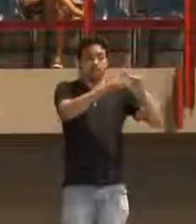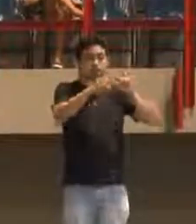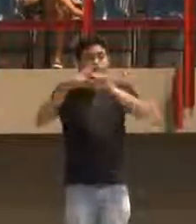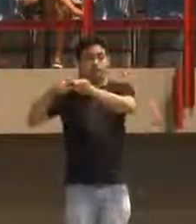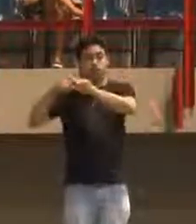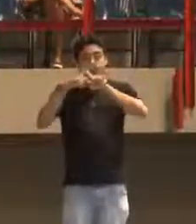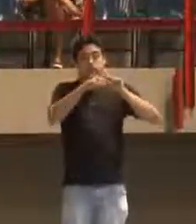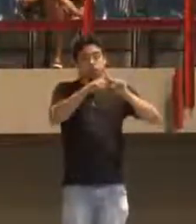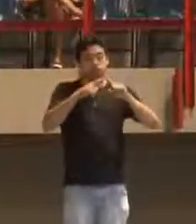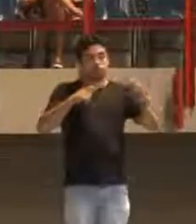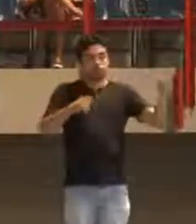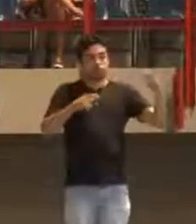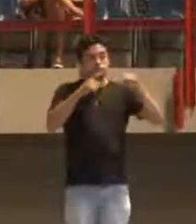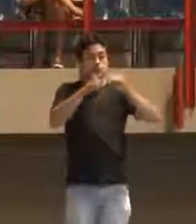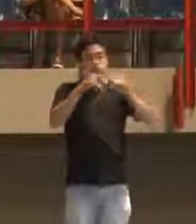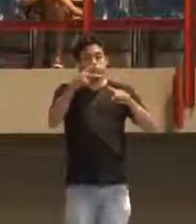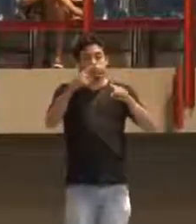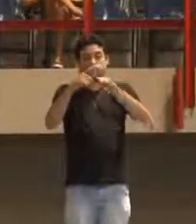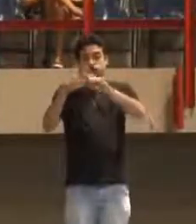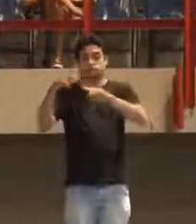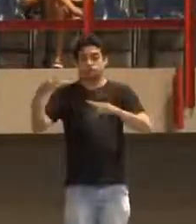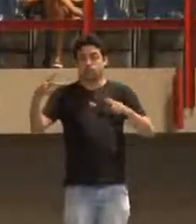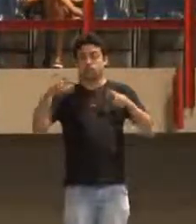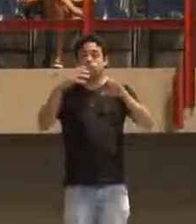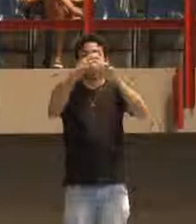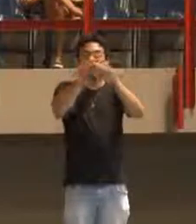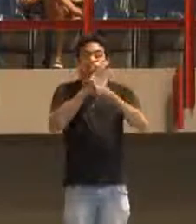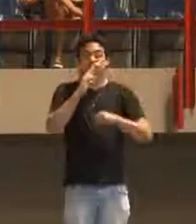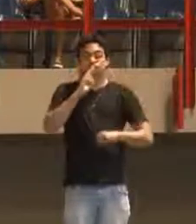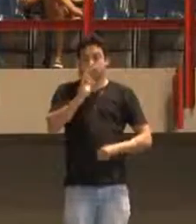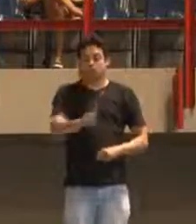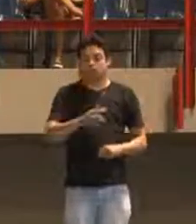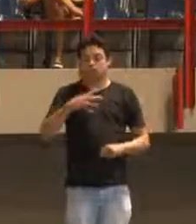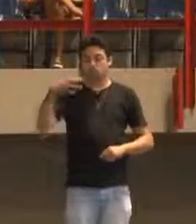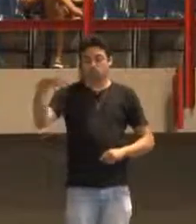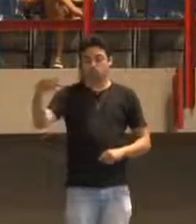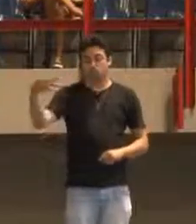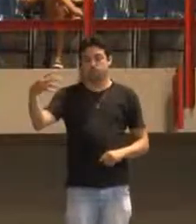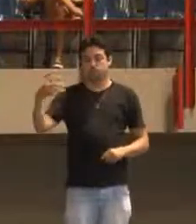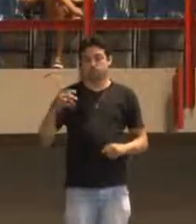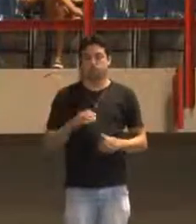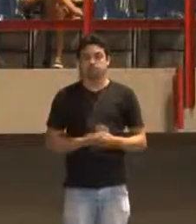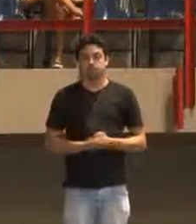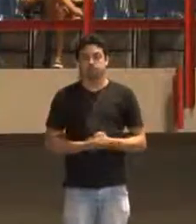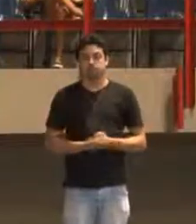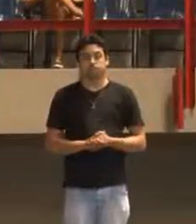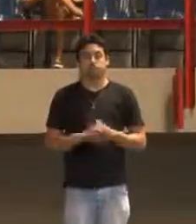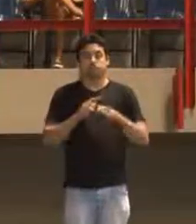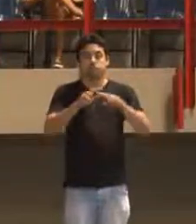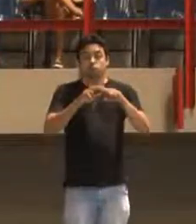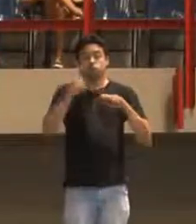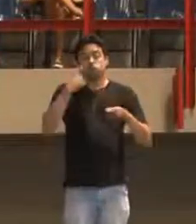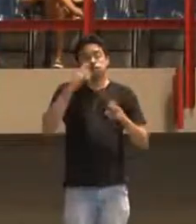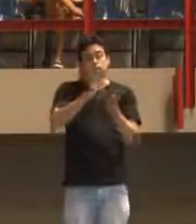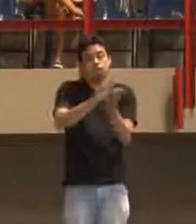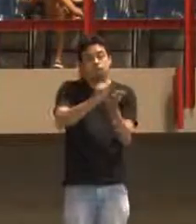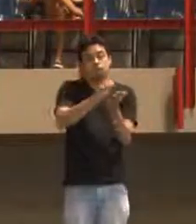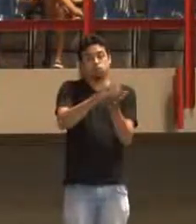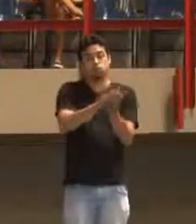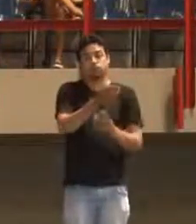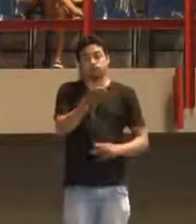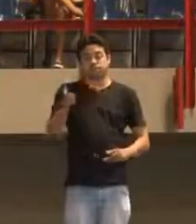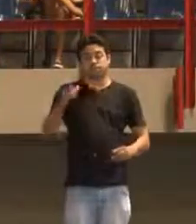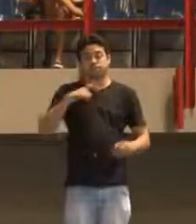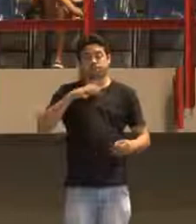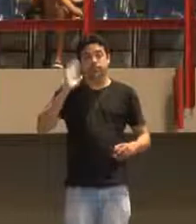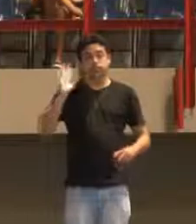pelo princípio fundamental da contagem, se eu multiplicar isso aqui, o resultado vai dar quanto? 4. Então, vocês vão anotar isso aí, ó. Você